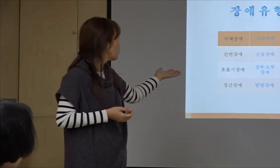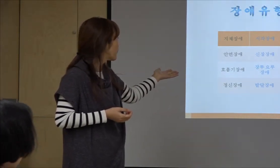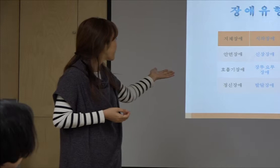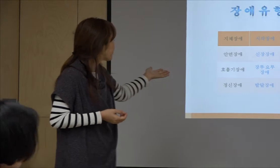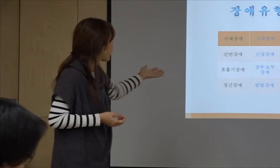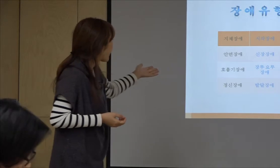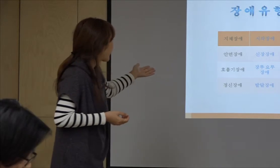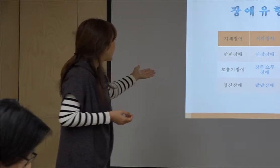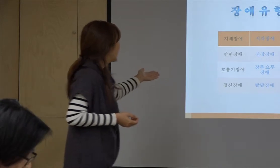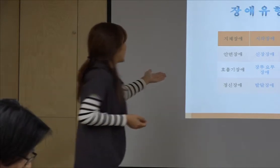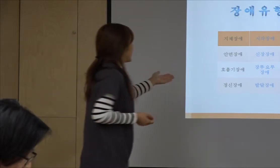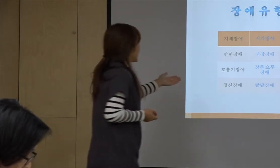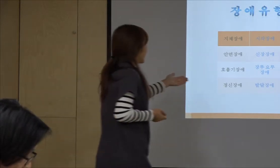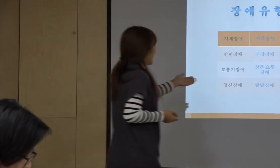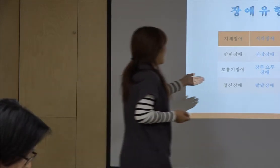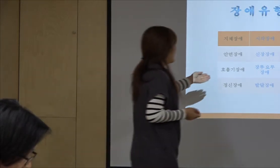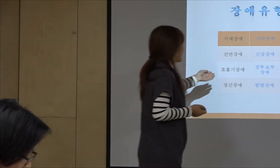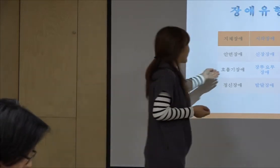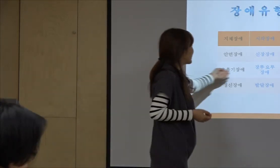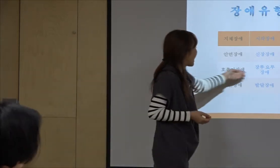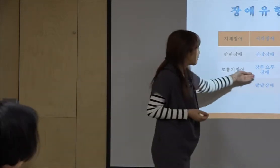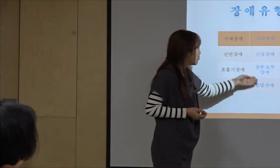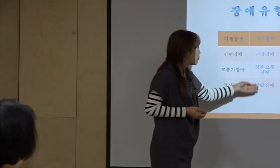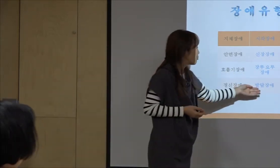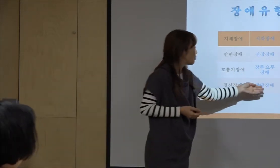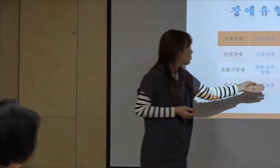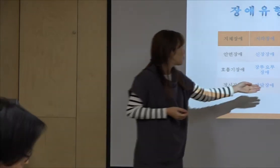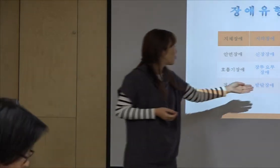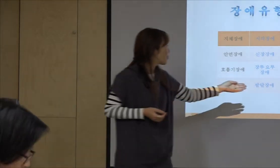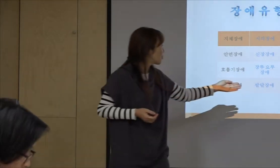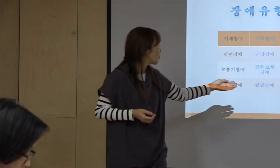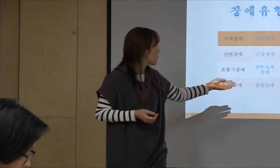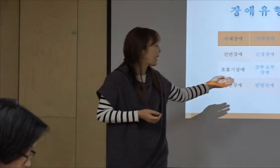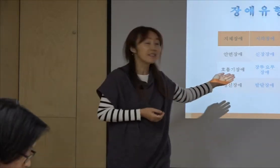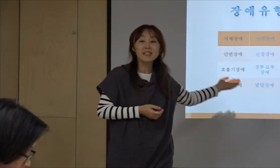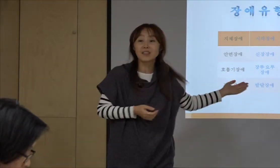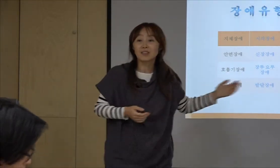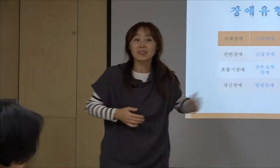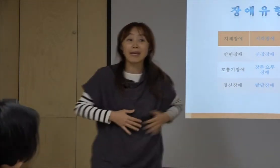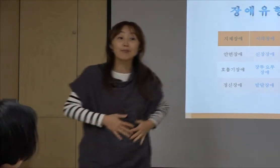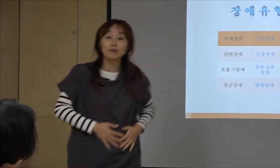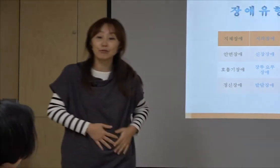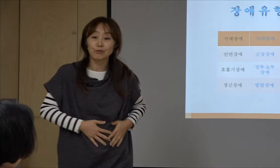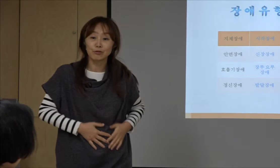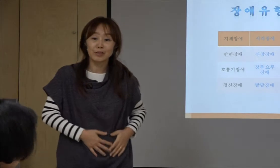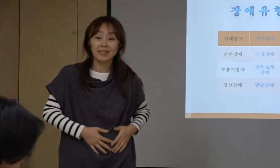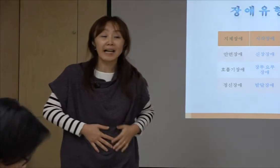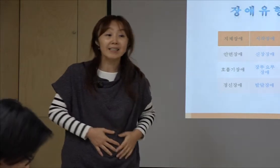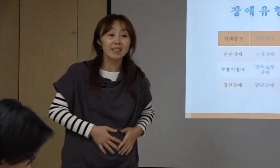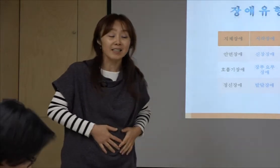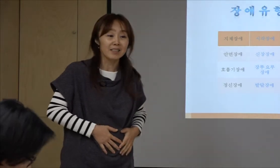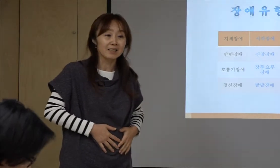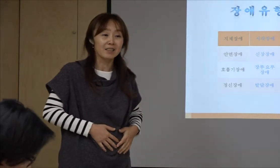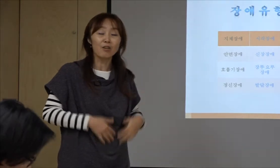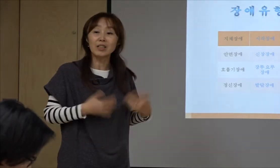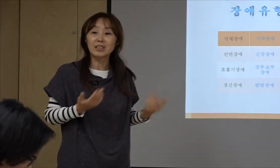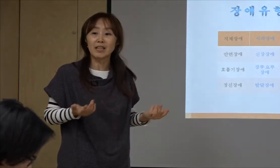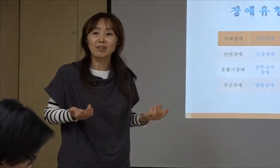있고, 이제 뭐 호흡기, 장루, 뭐 간질 이런 거는 내부 이제 장기, 이제 성인이